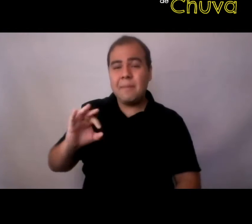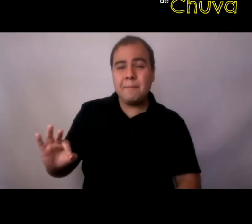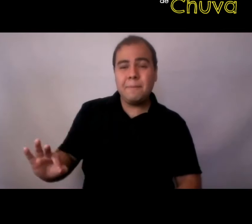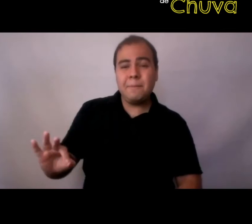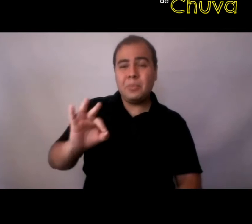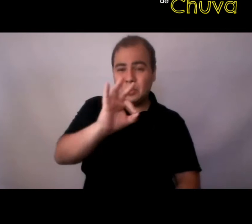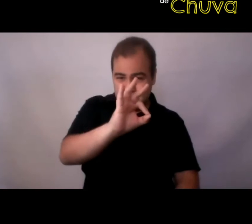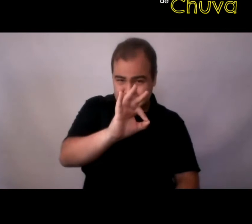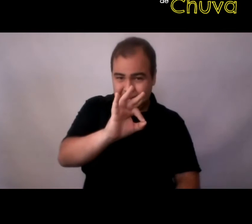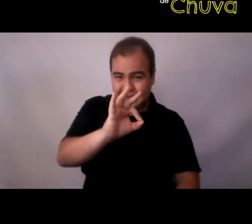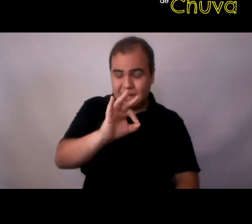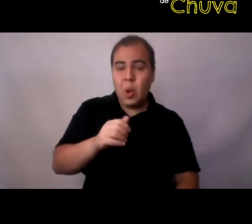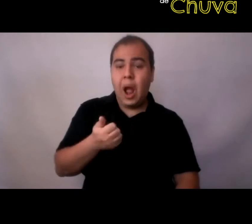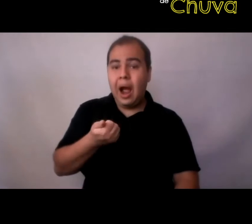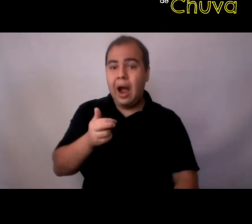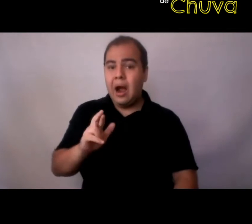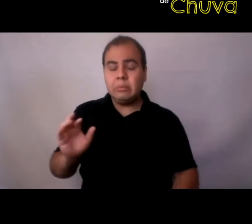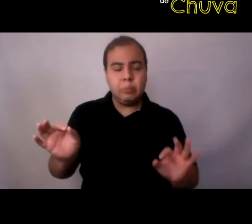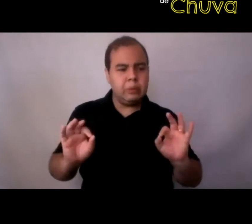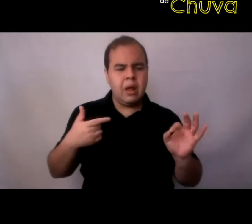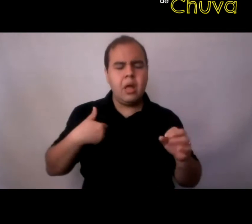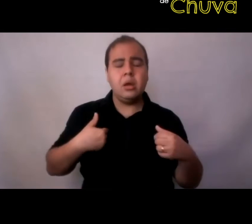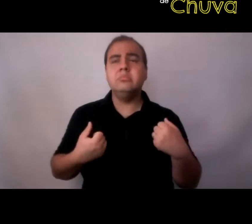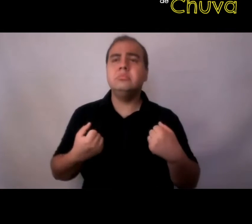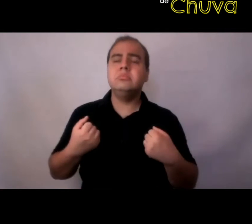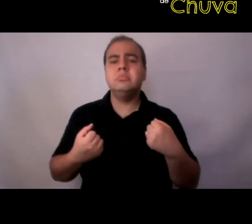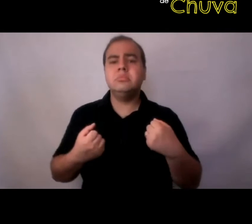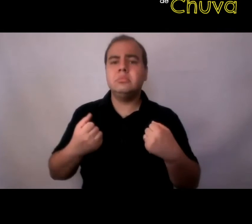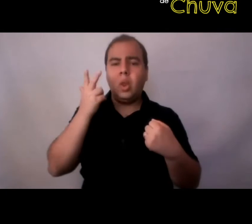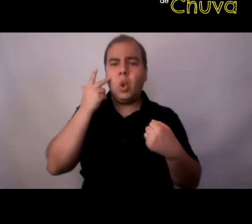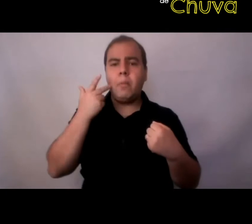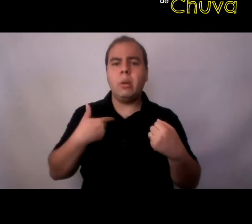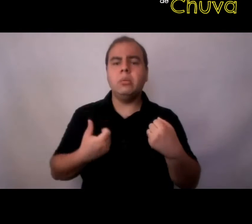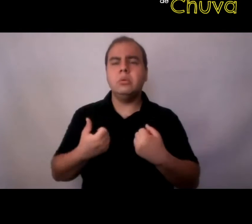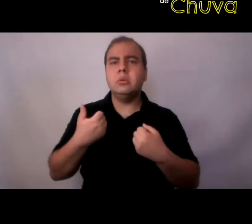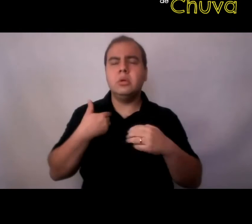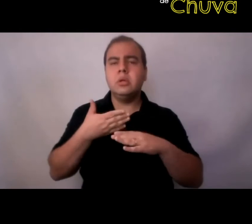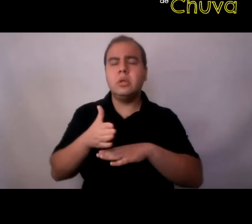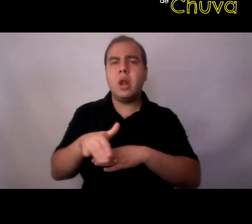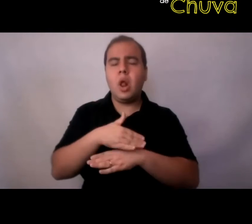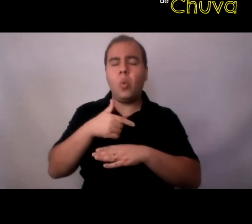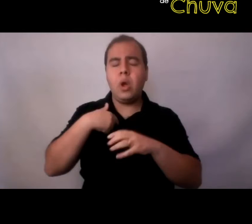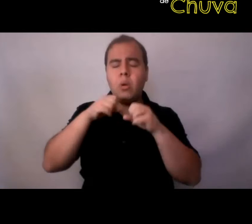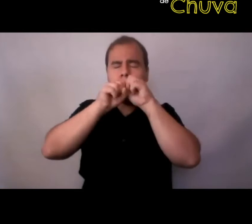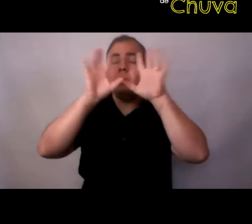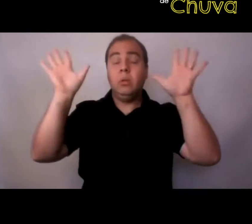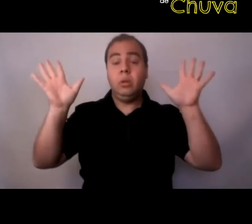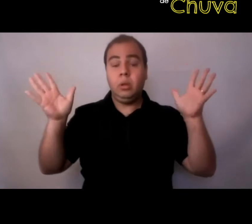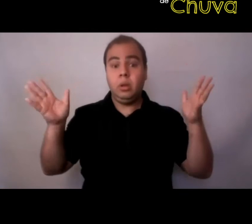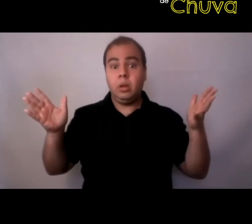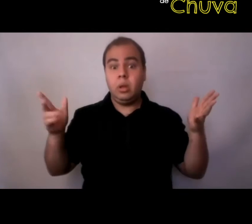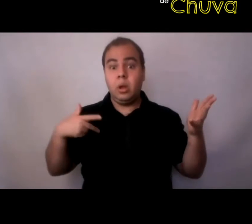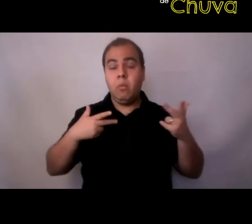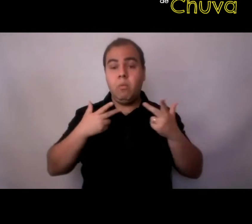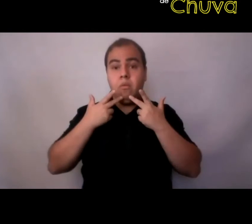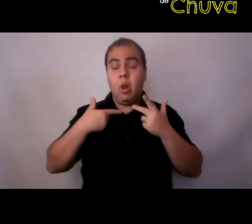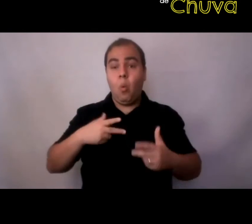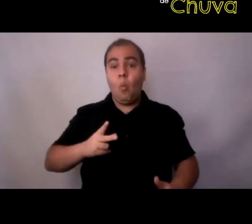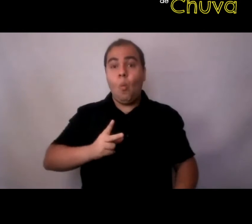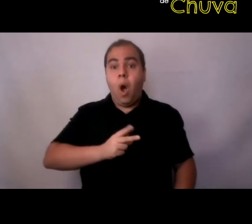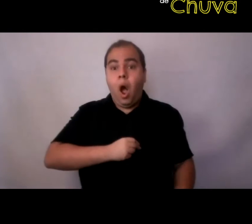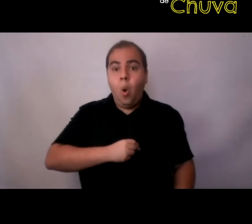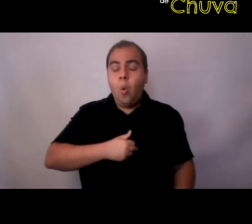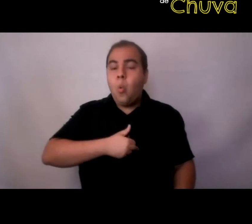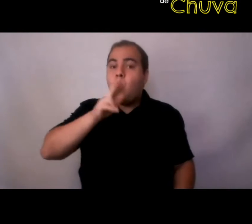de água. Então eu entrei na rua assim, estava dirigindo normal, na hora que eu entrei eu tive esse clarão assim, falei, uau, eu nunca tinha me dado